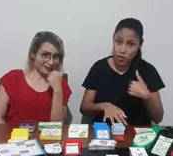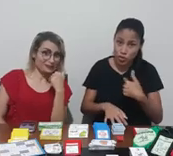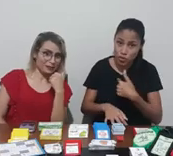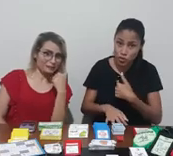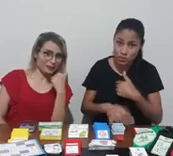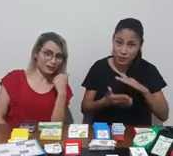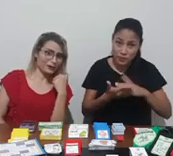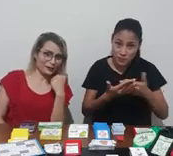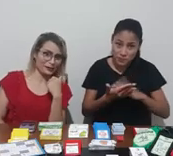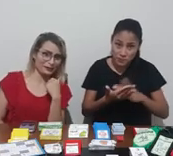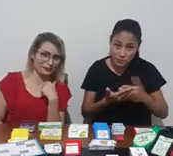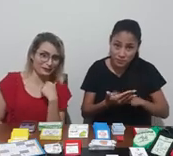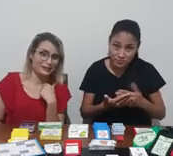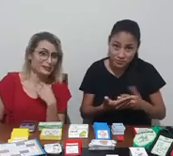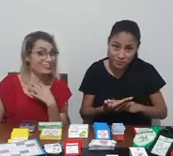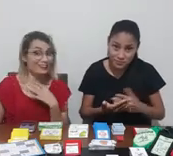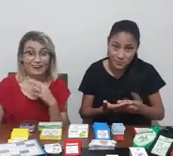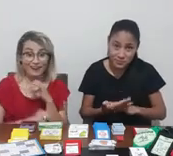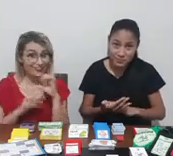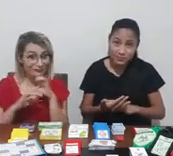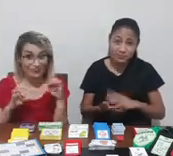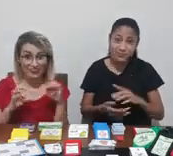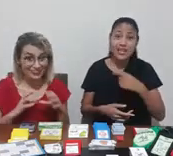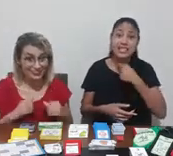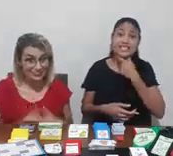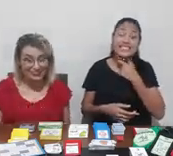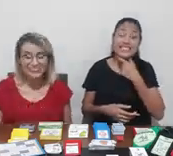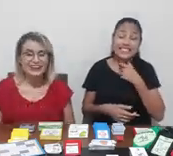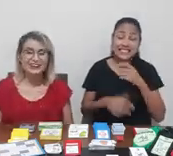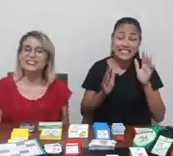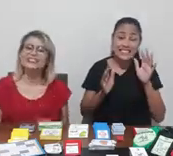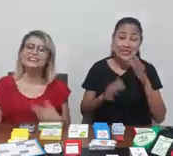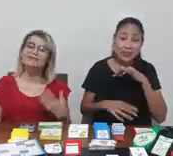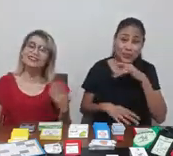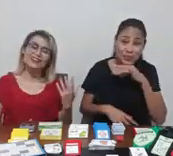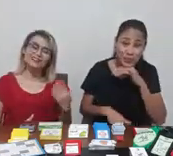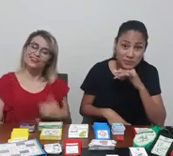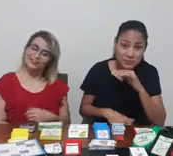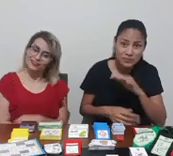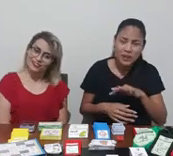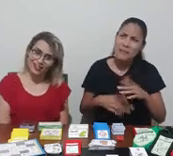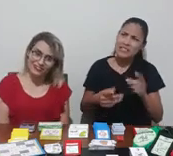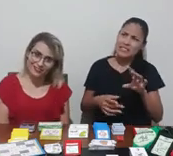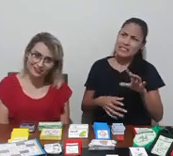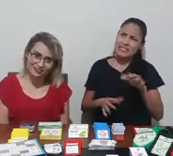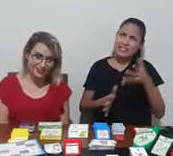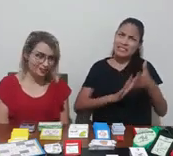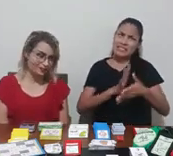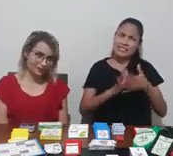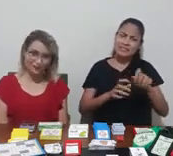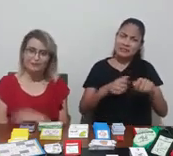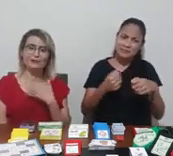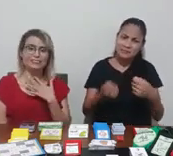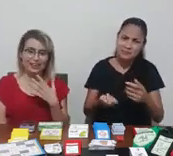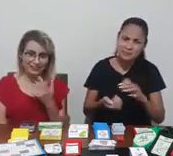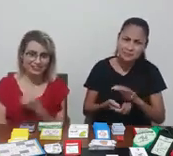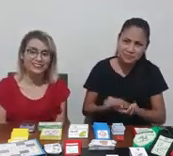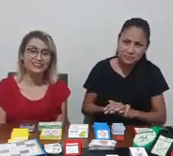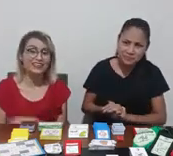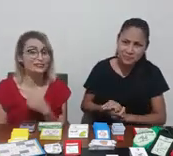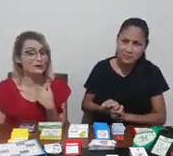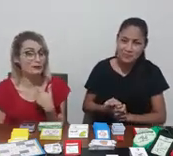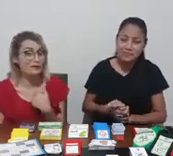Nossa intérprete aqui, ó, ela tá com a garganta falida. Aí você diz assim, mas ela não tá só sinalizando? Sim, mas a